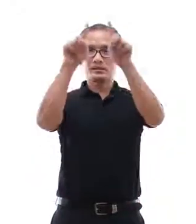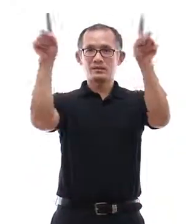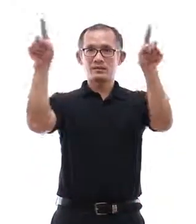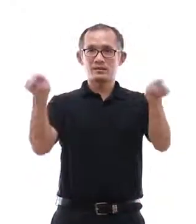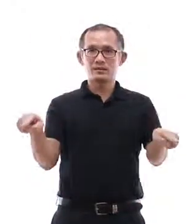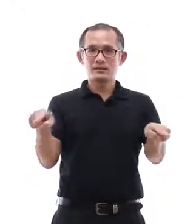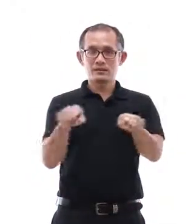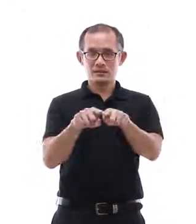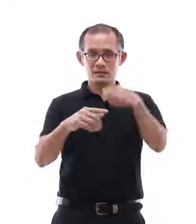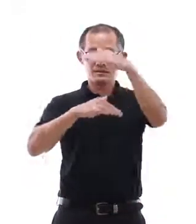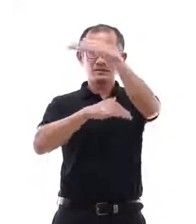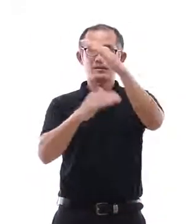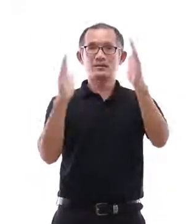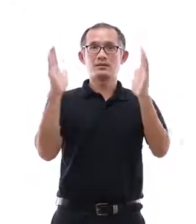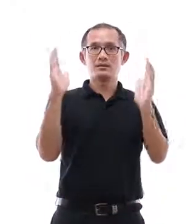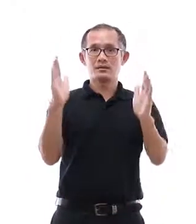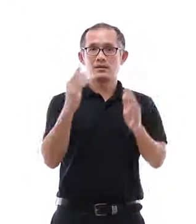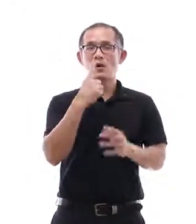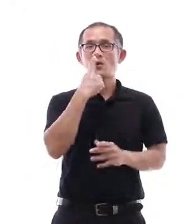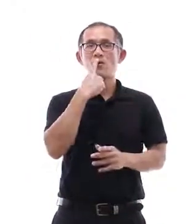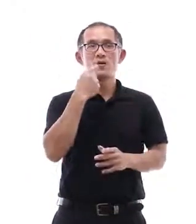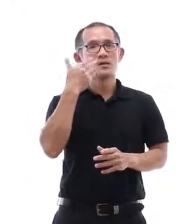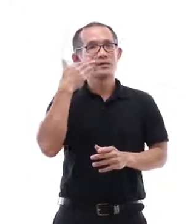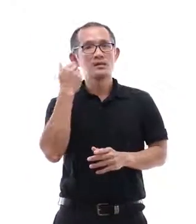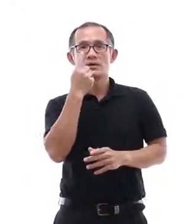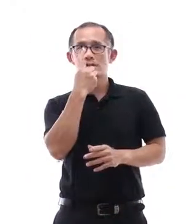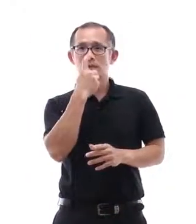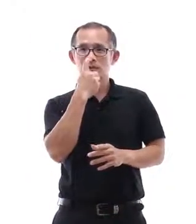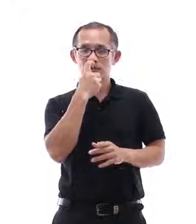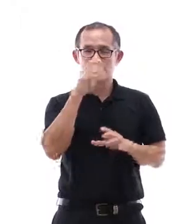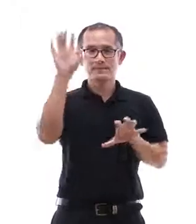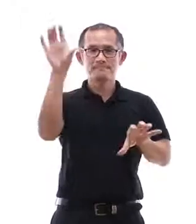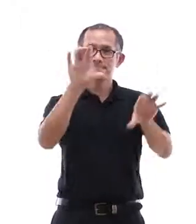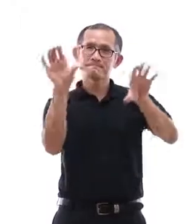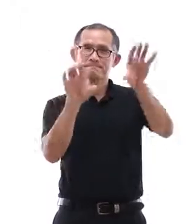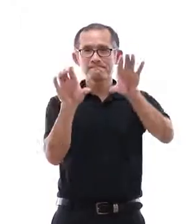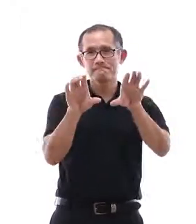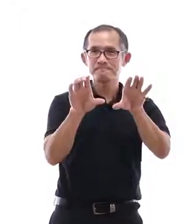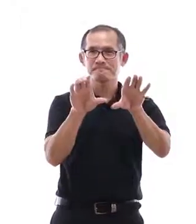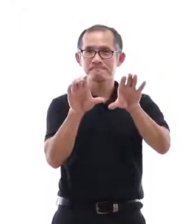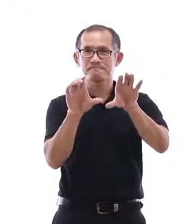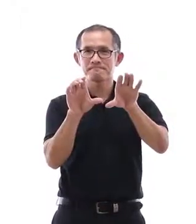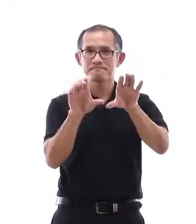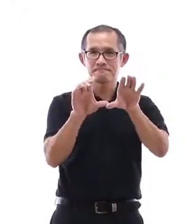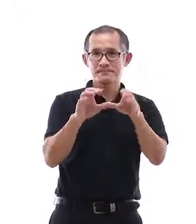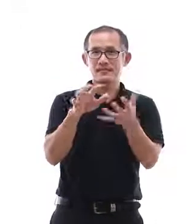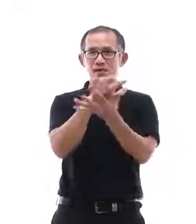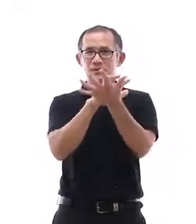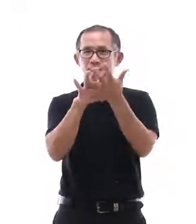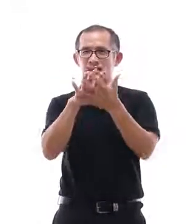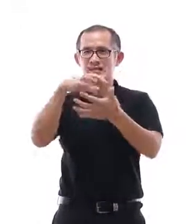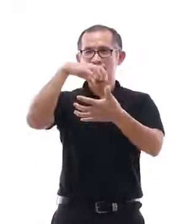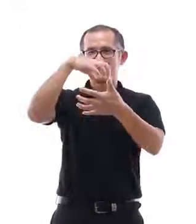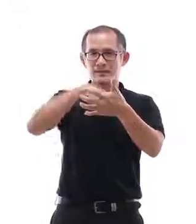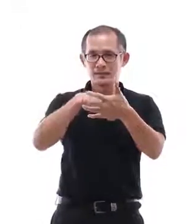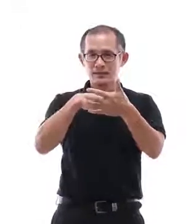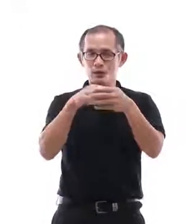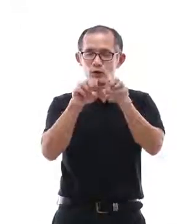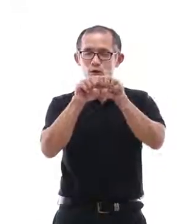在这个由红、蓝、绿色块组成的空间中，纷乱中带有秩